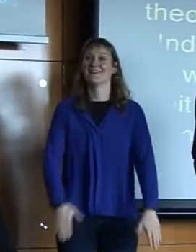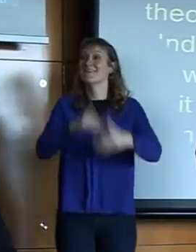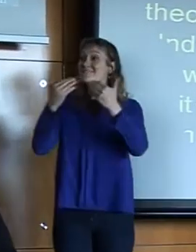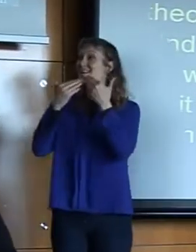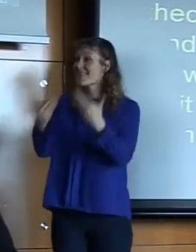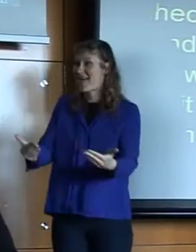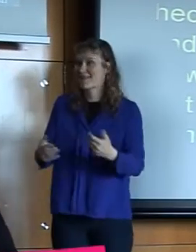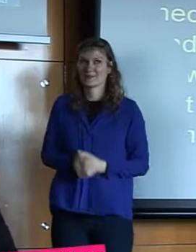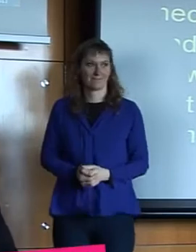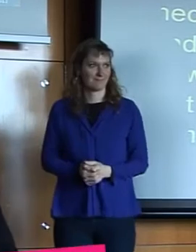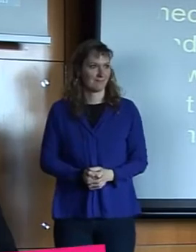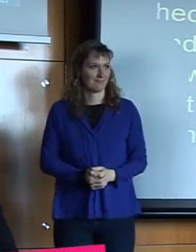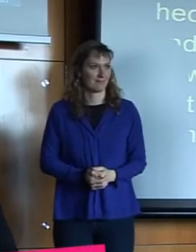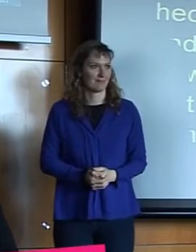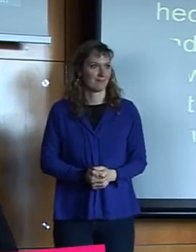Vielen Dank.